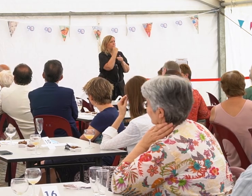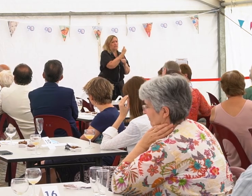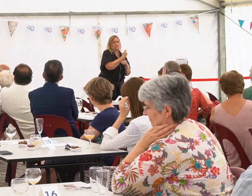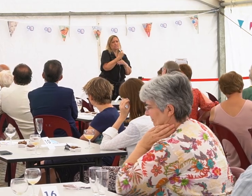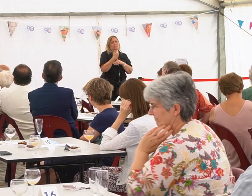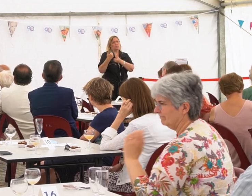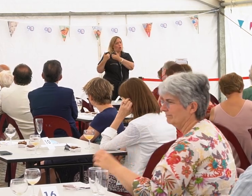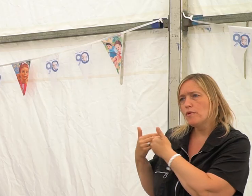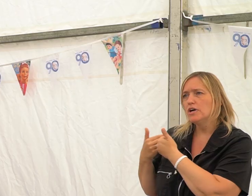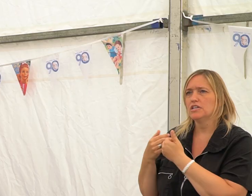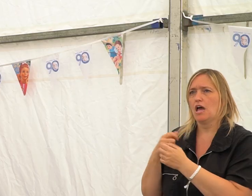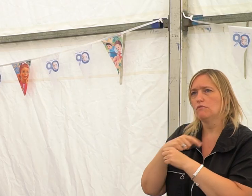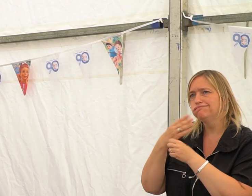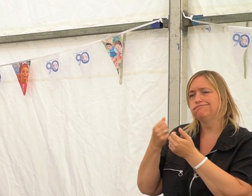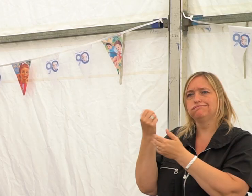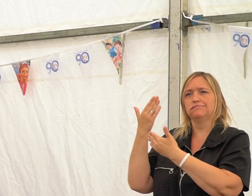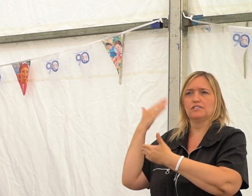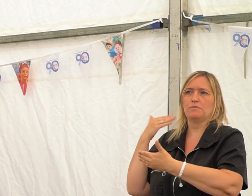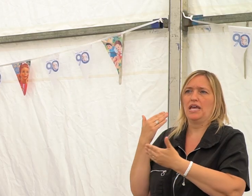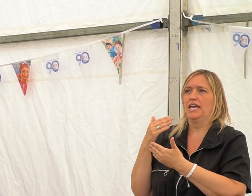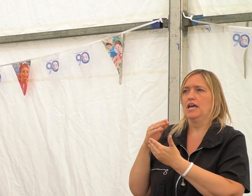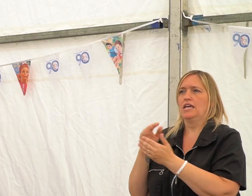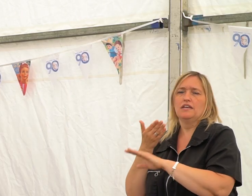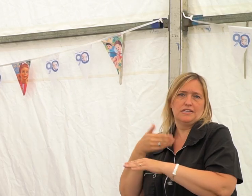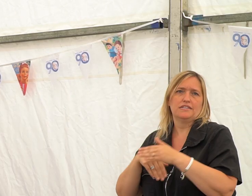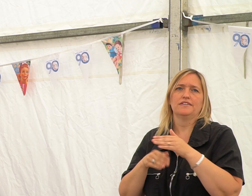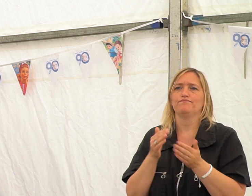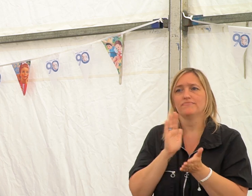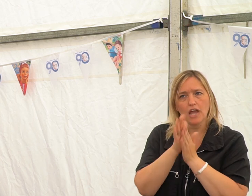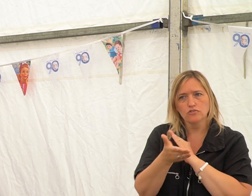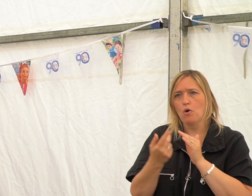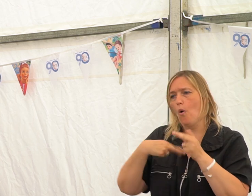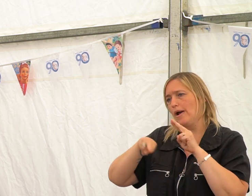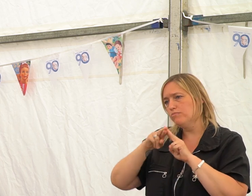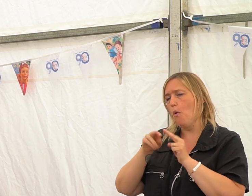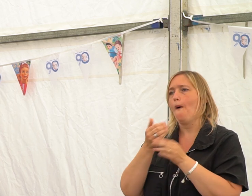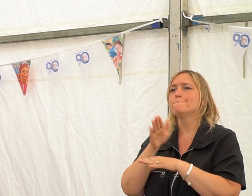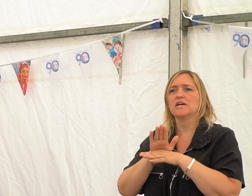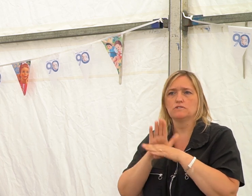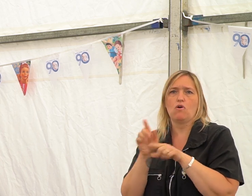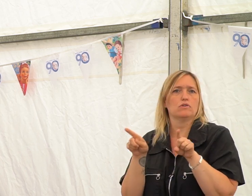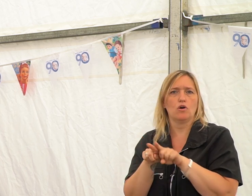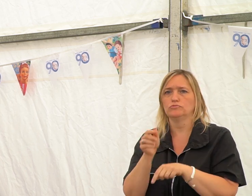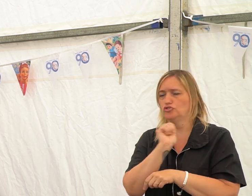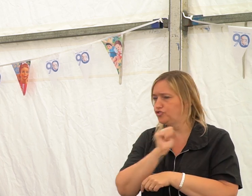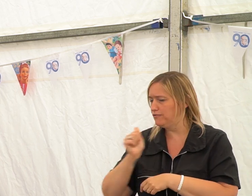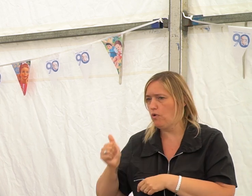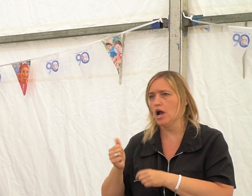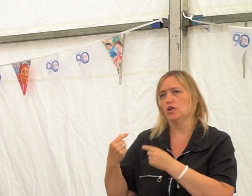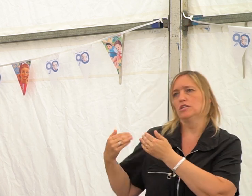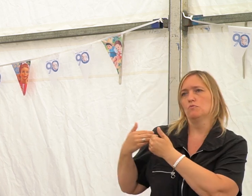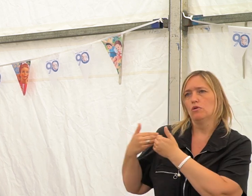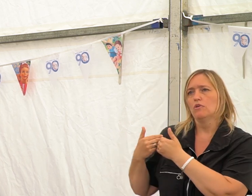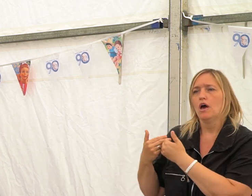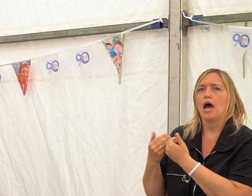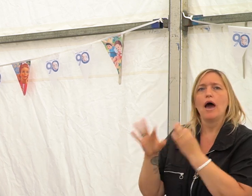sollicité il y a plusieurs semaines, eh bien directement ils ont répondu présent, comme ils le font chaque fois quand on a besoin d'eux. Donc merci également donc à